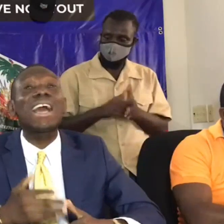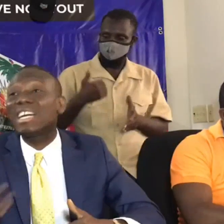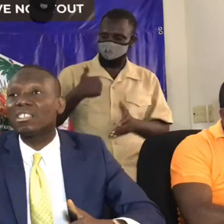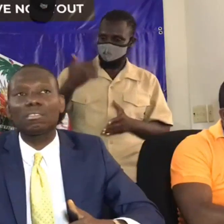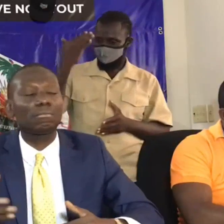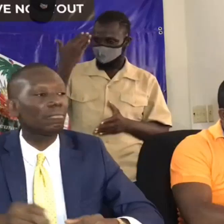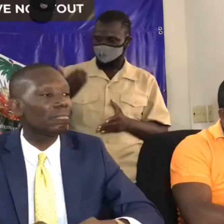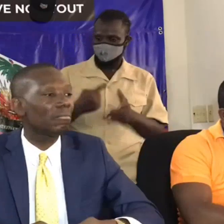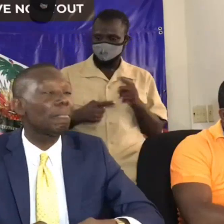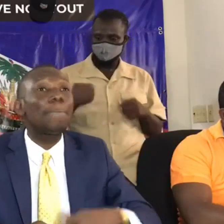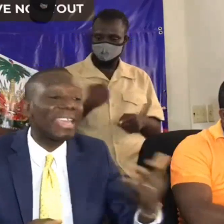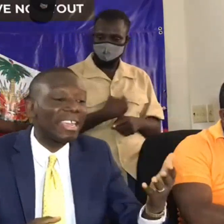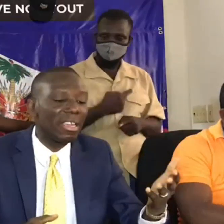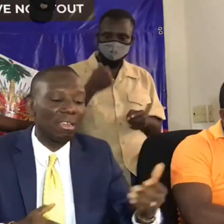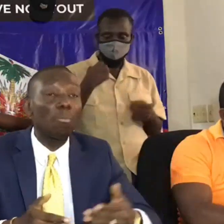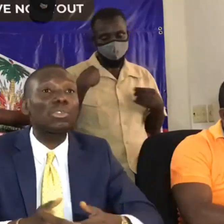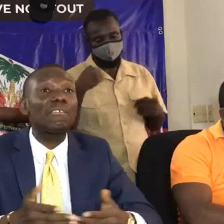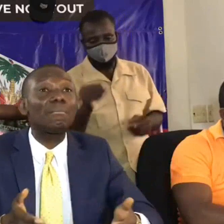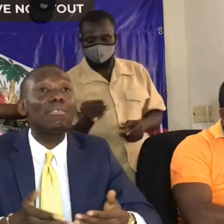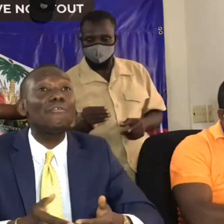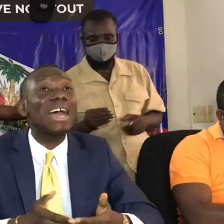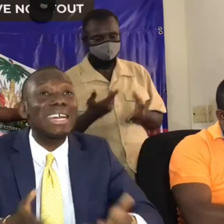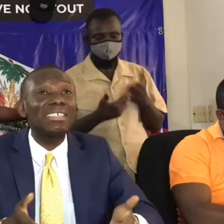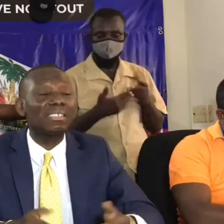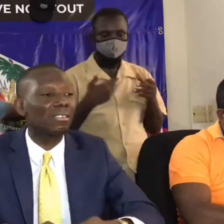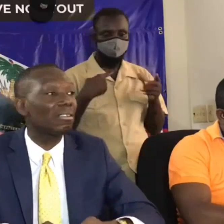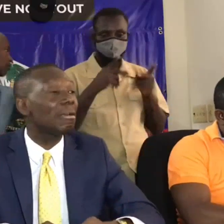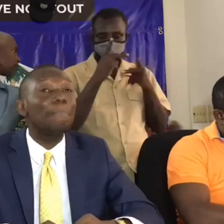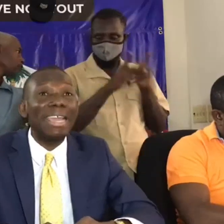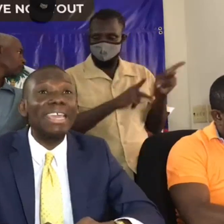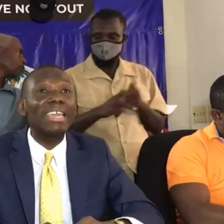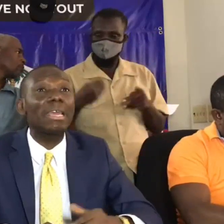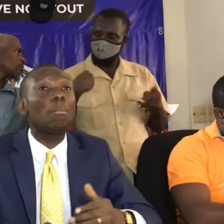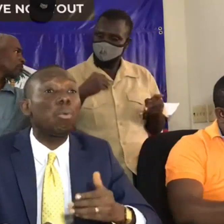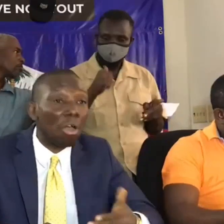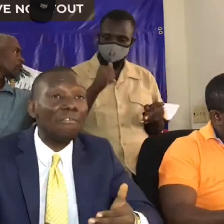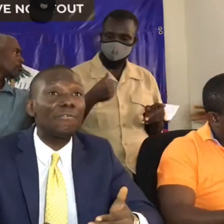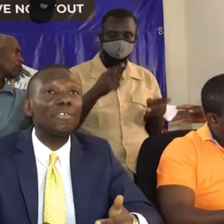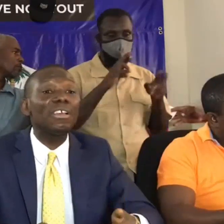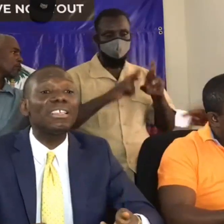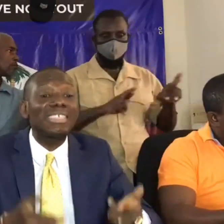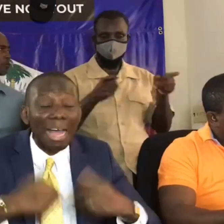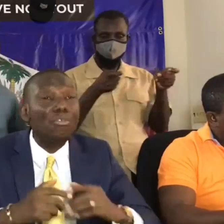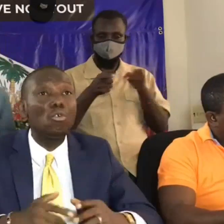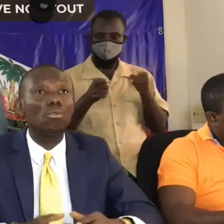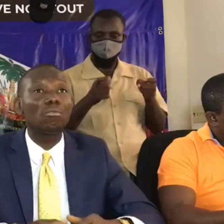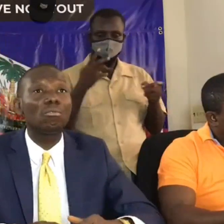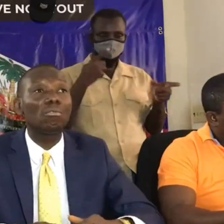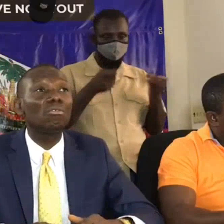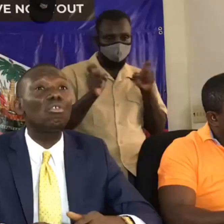de flagrance. Pas de procès verbal de flagrance, pas de preuve.